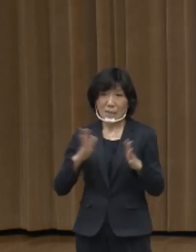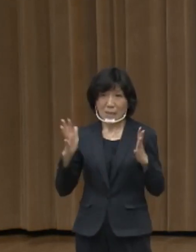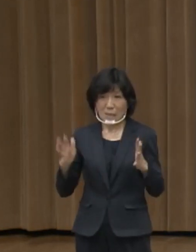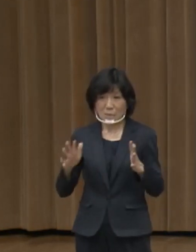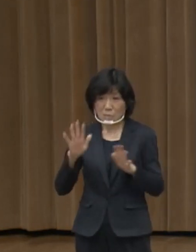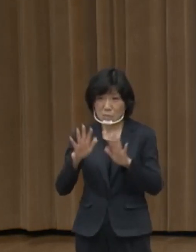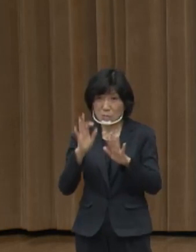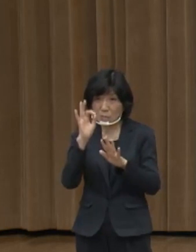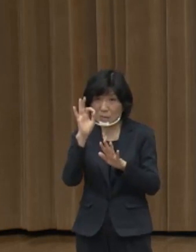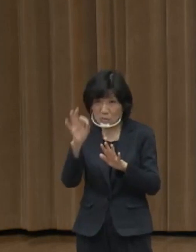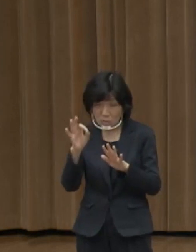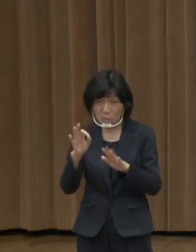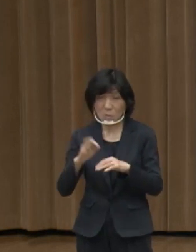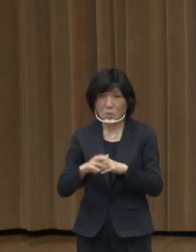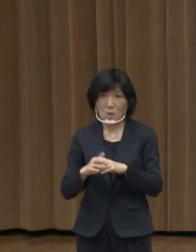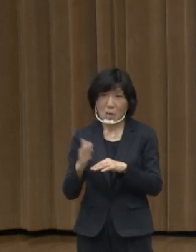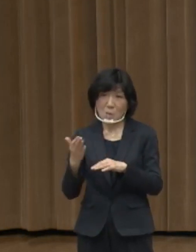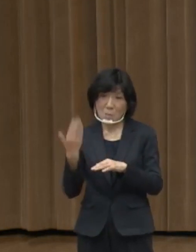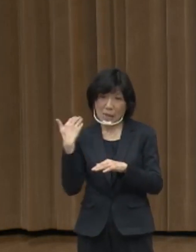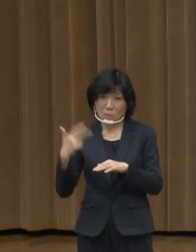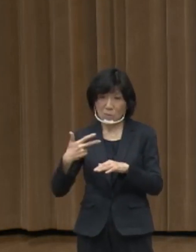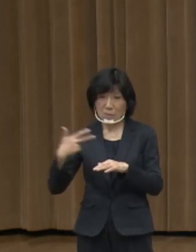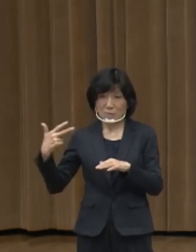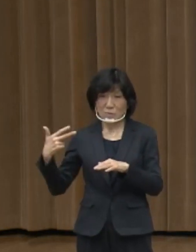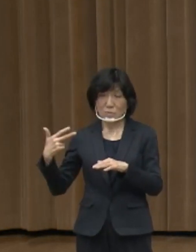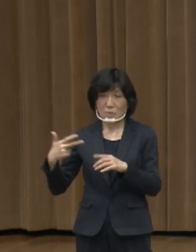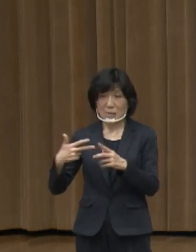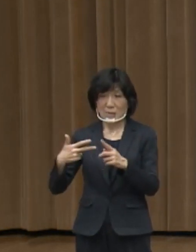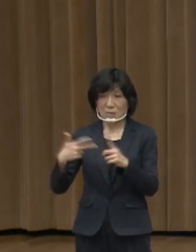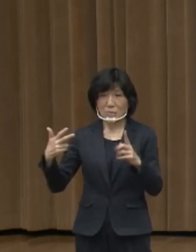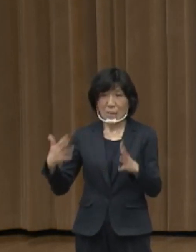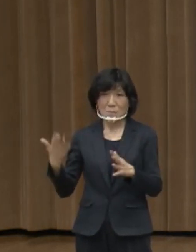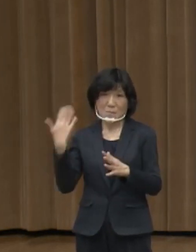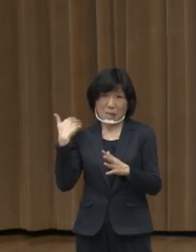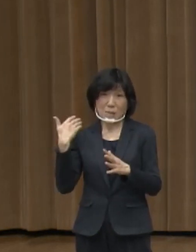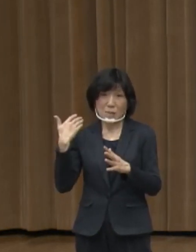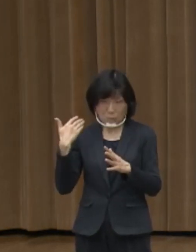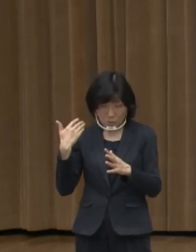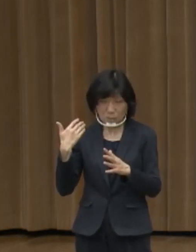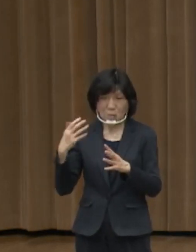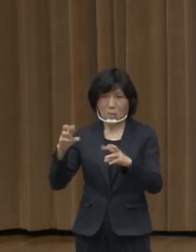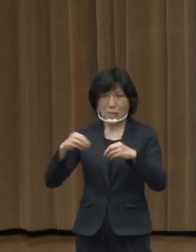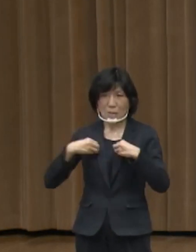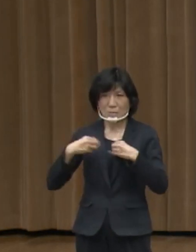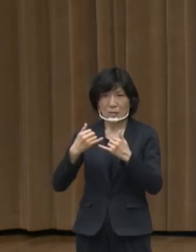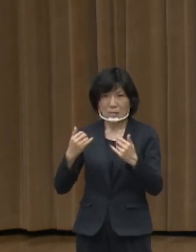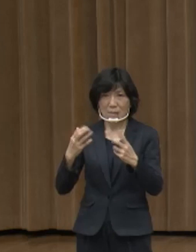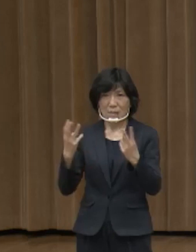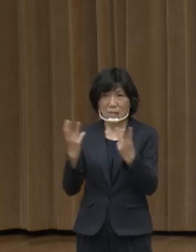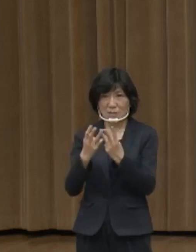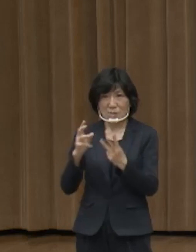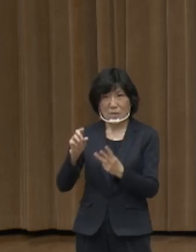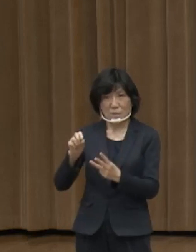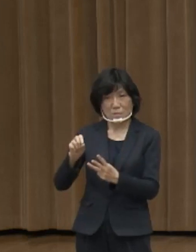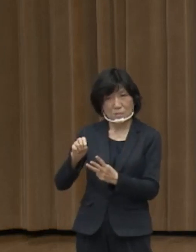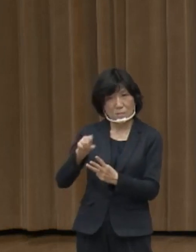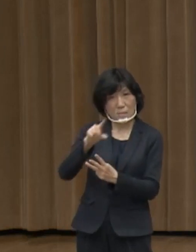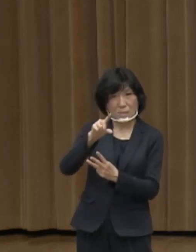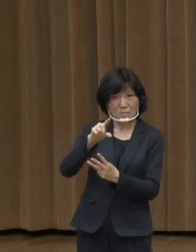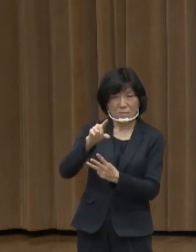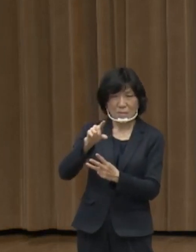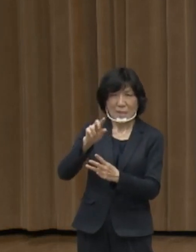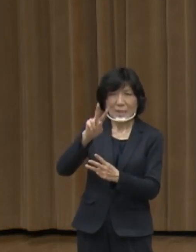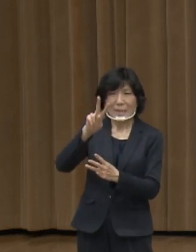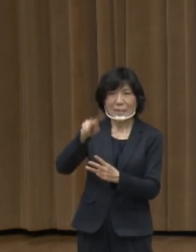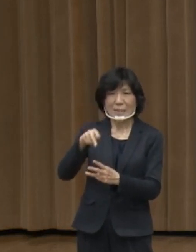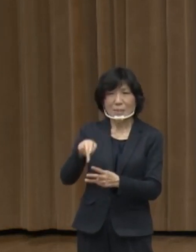るとですねむしろ前の週の同じ曜日をこう上回っていてですね、リバウンドという言い方がちょっとあれなのかまだ判